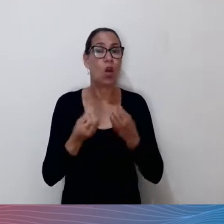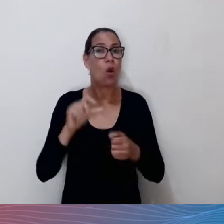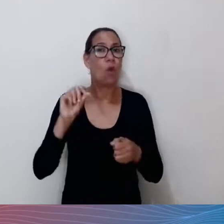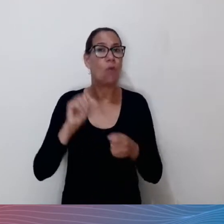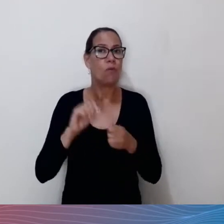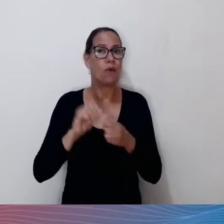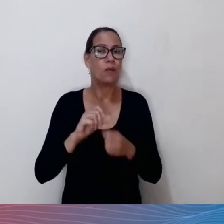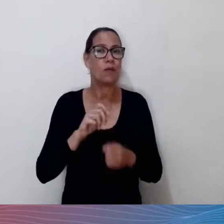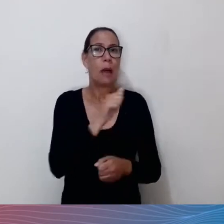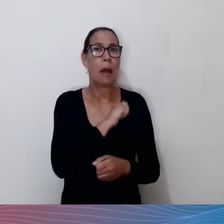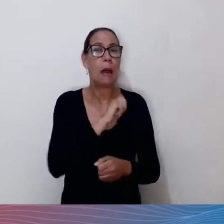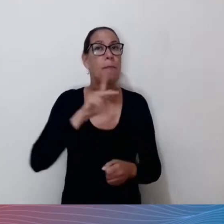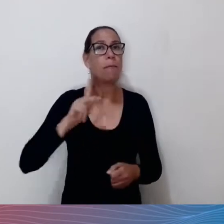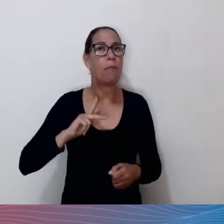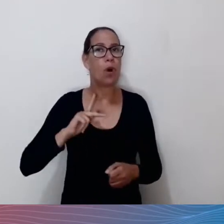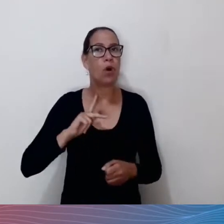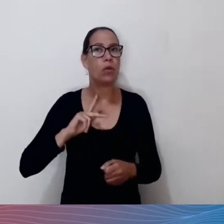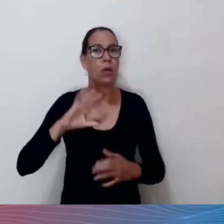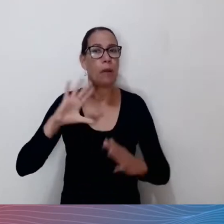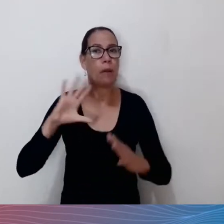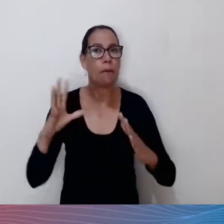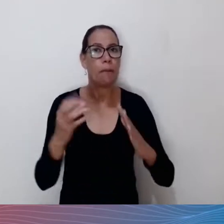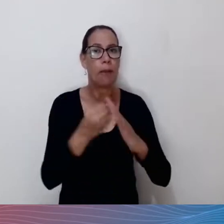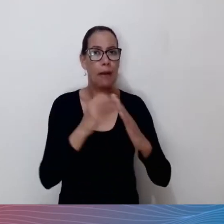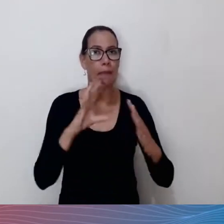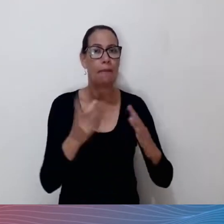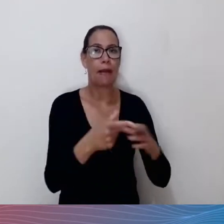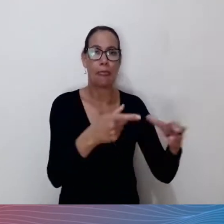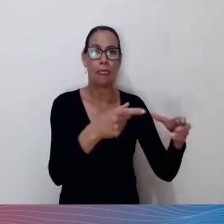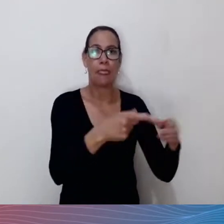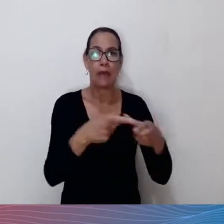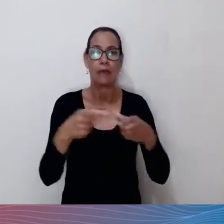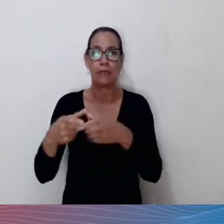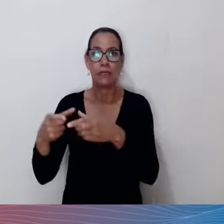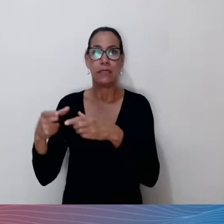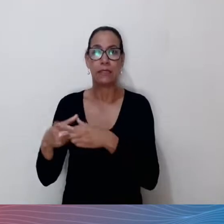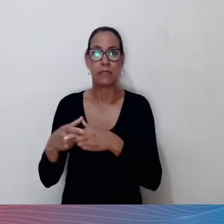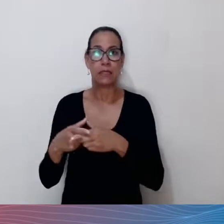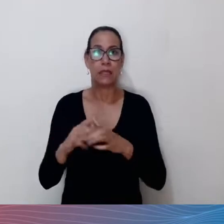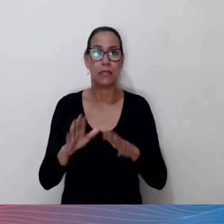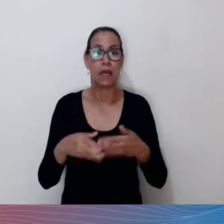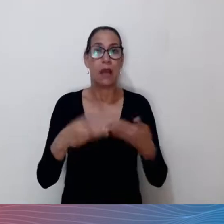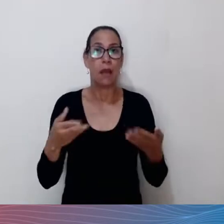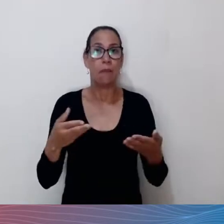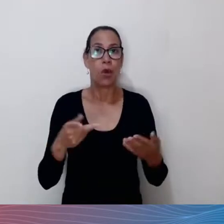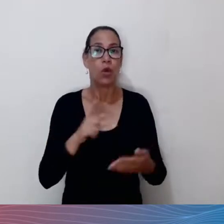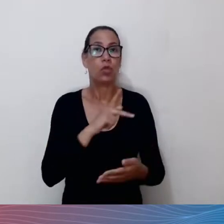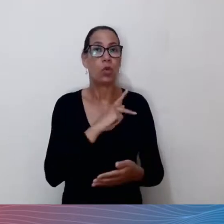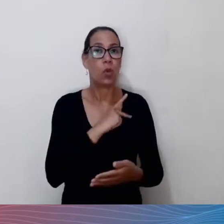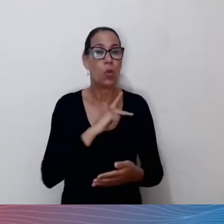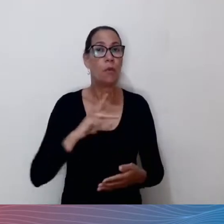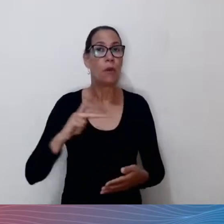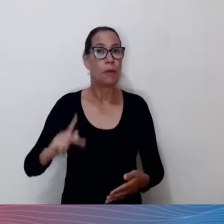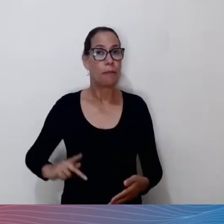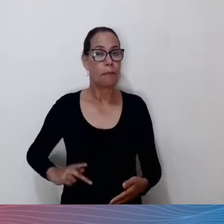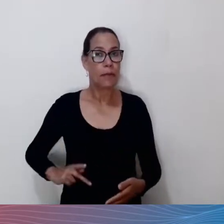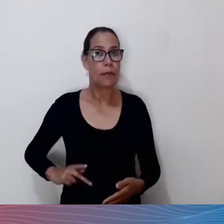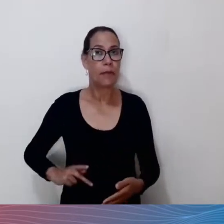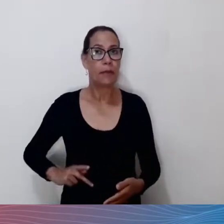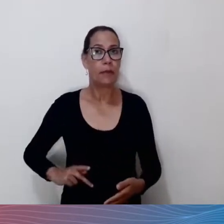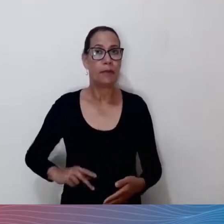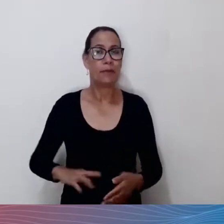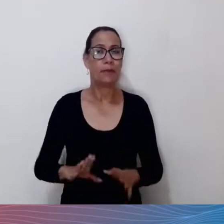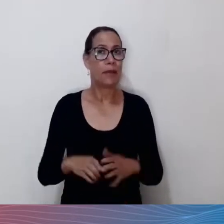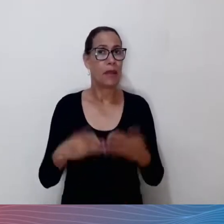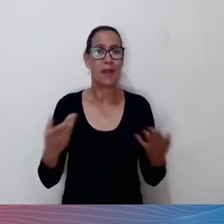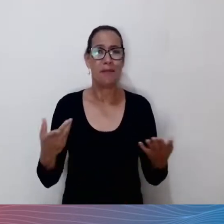administração local para os presbíteros, e nunca mais o apóstolo interfere com relação à administração da igreja. Irmão, isso é um